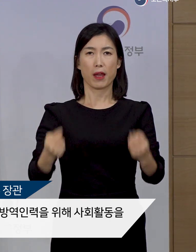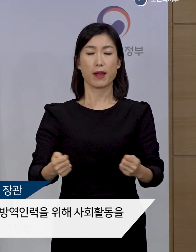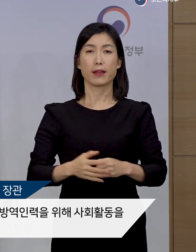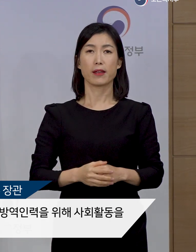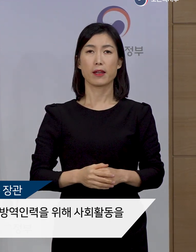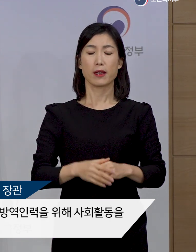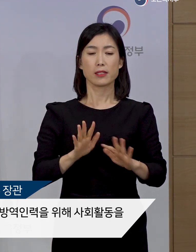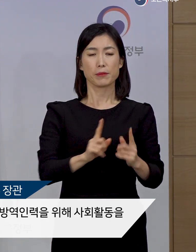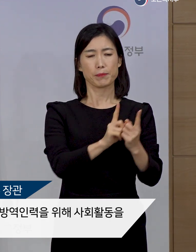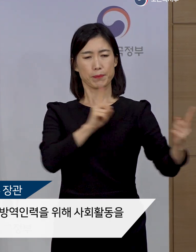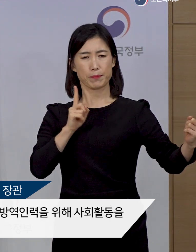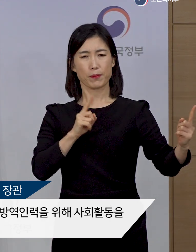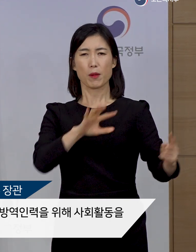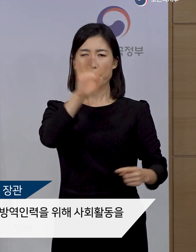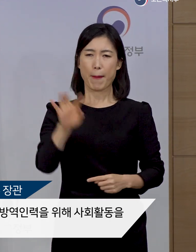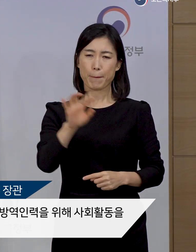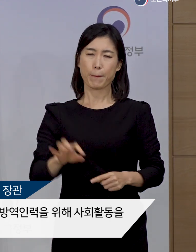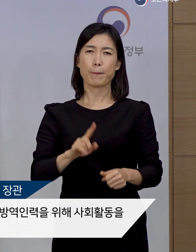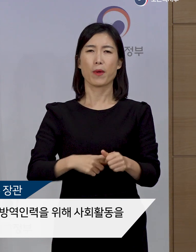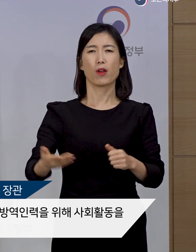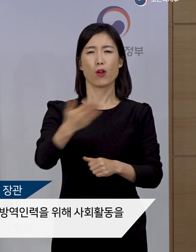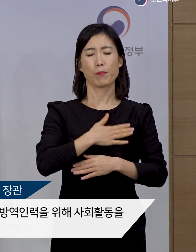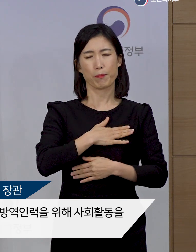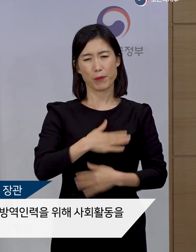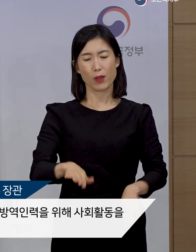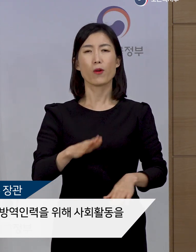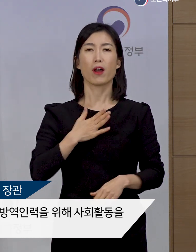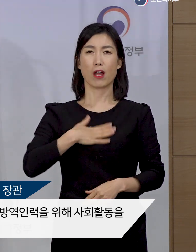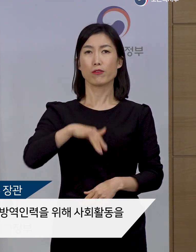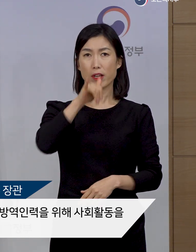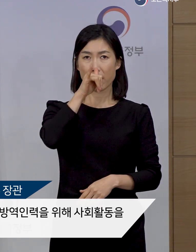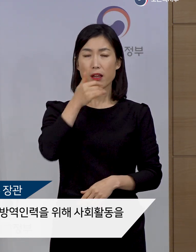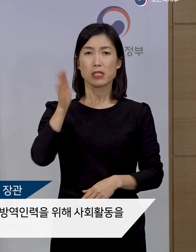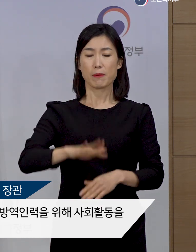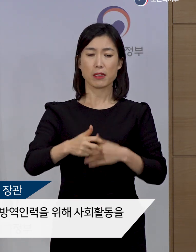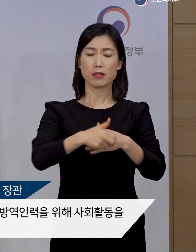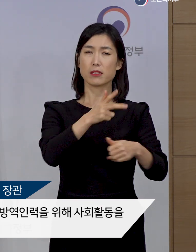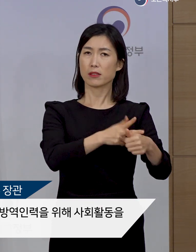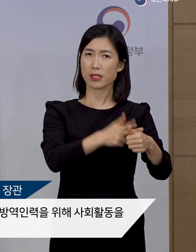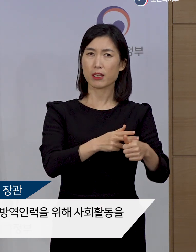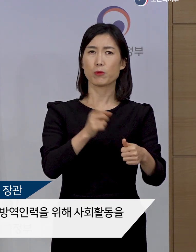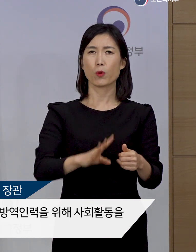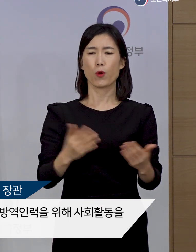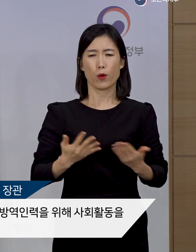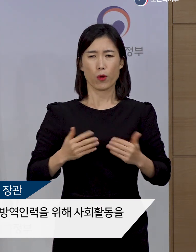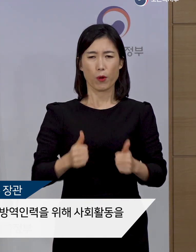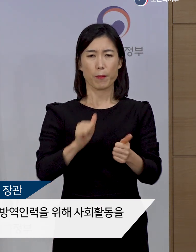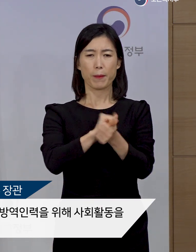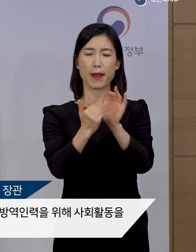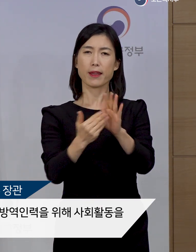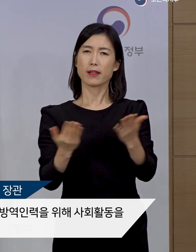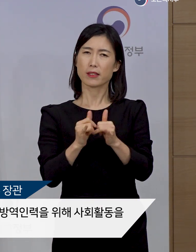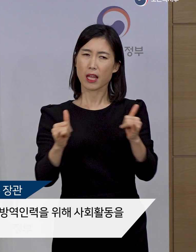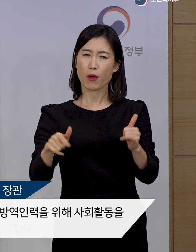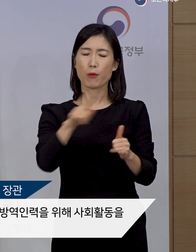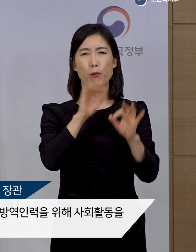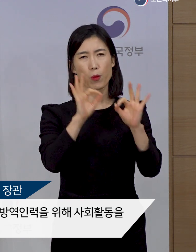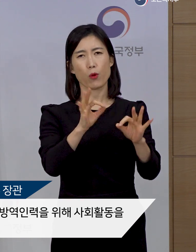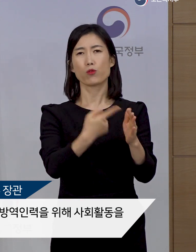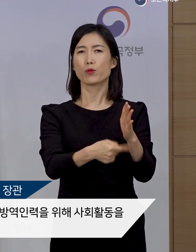계속된 거리두기에 힘들고 지치시겠지만 의료진과 방역 인력을 위해 사회활동을 최소화하고